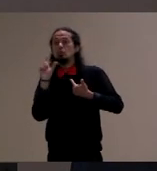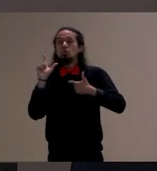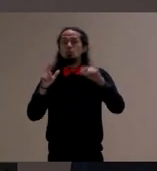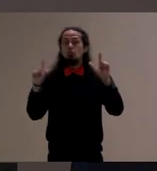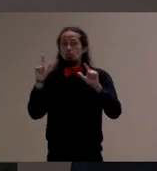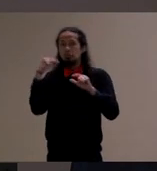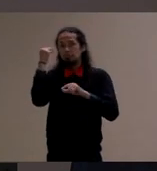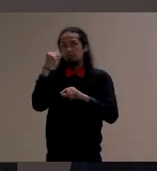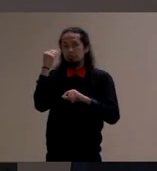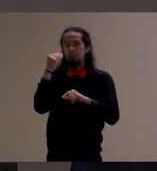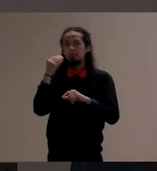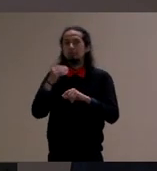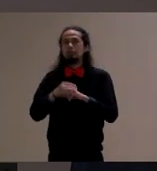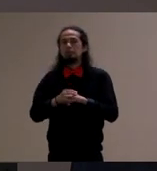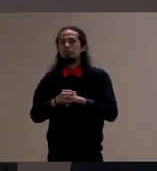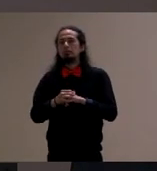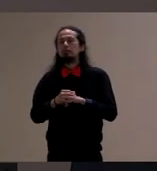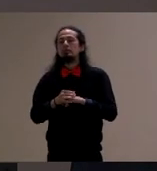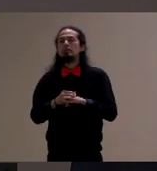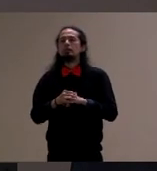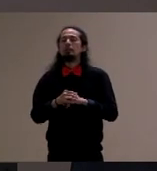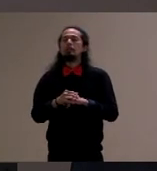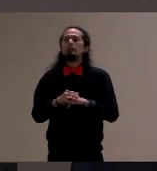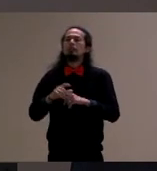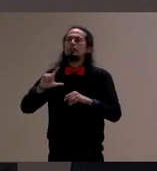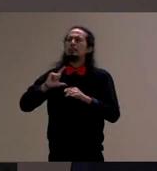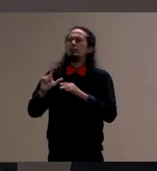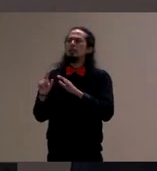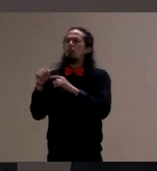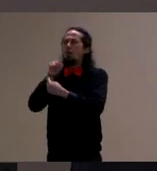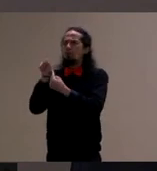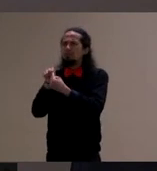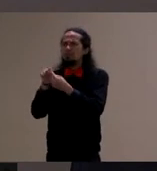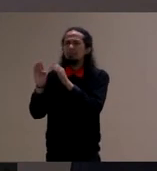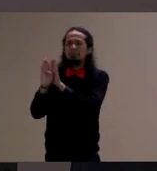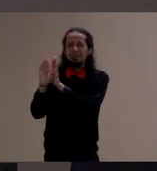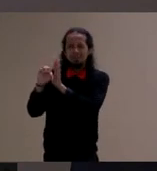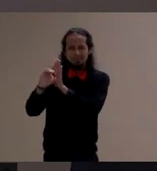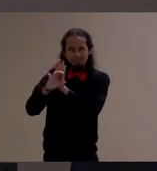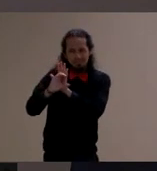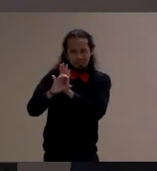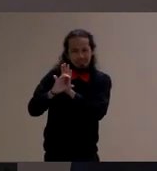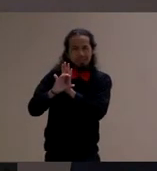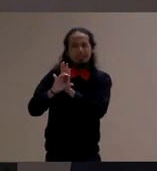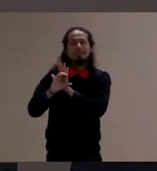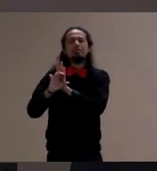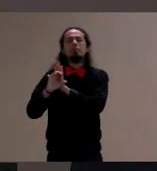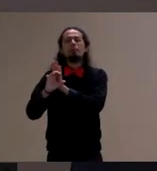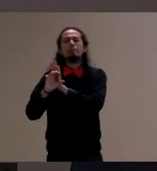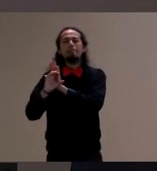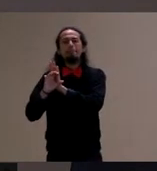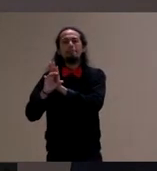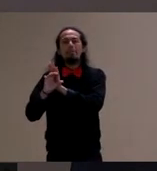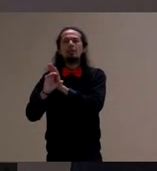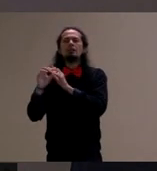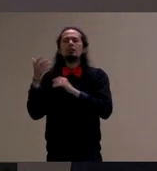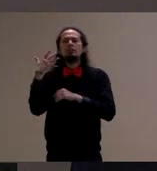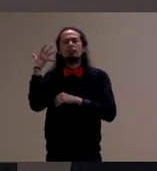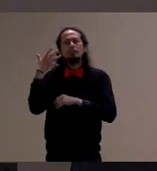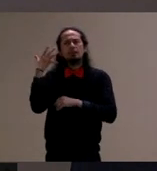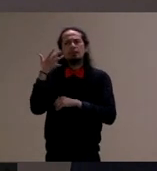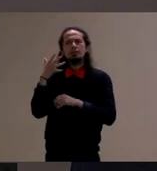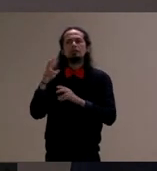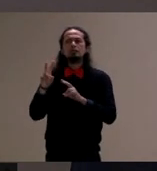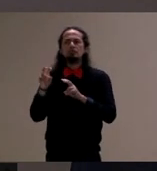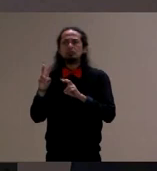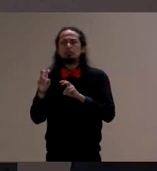para nós da bncc Dos objetivos de aprendizagem lá no escuta fala pensamento é imaginação